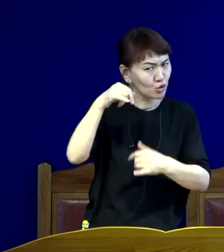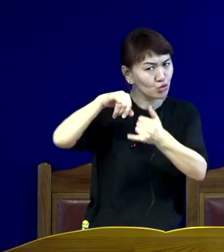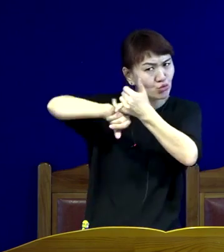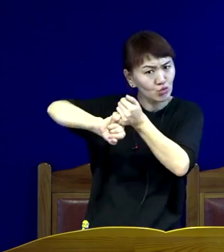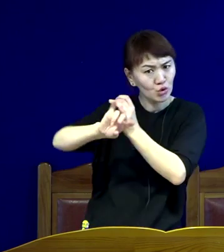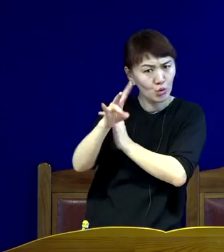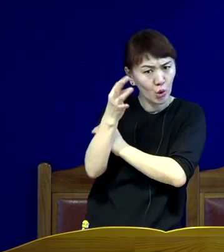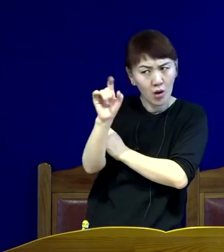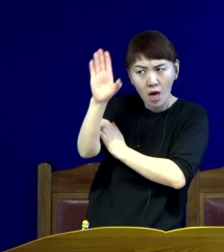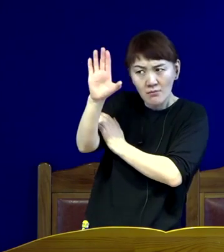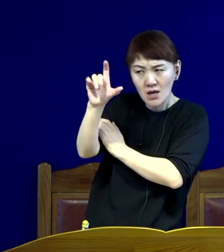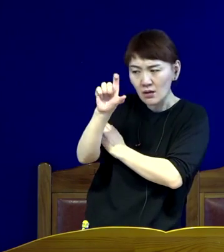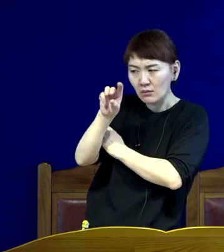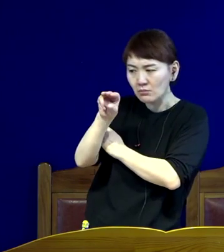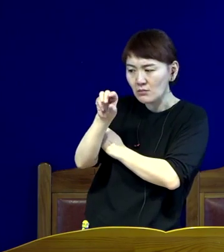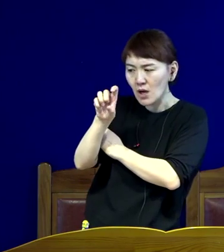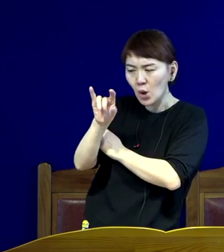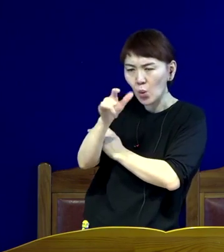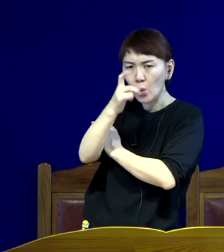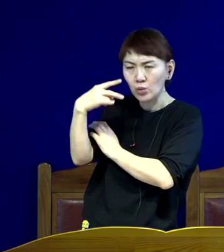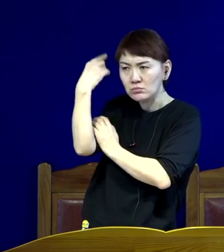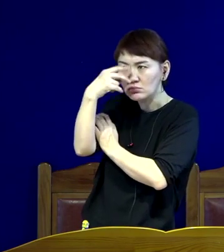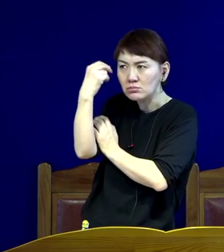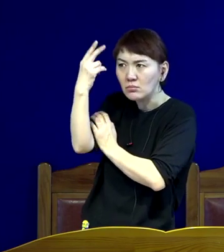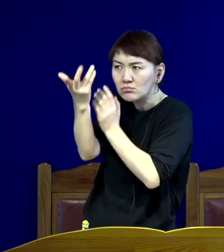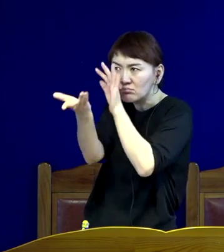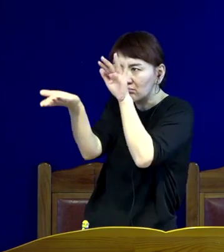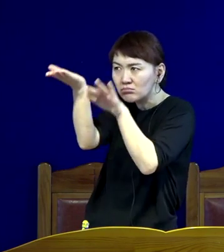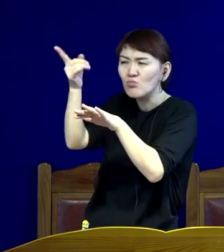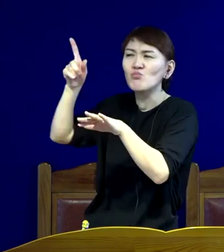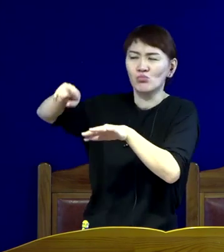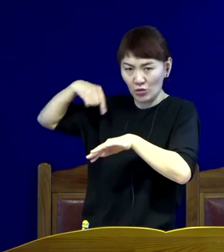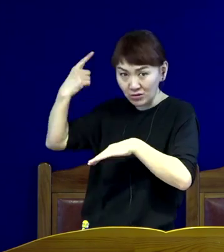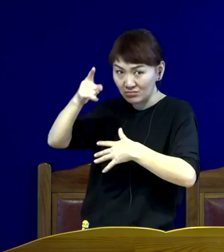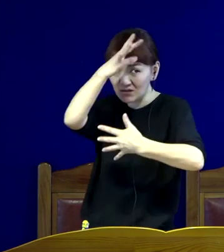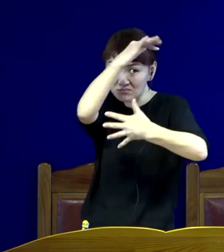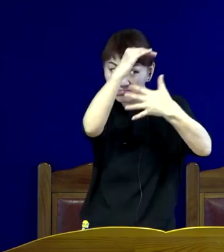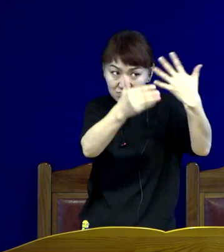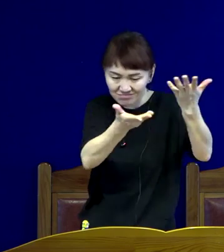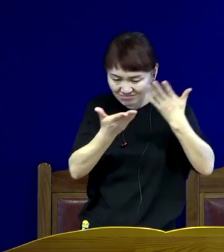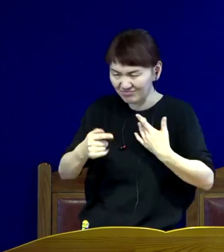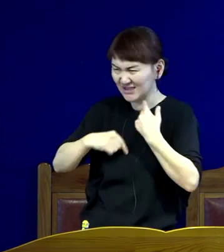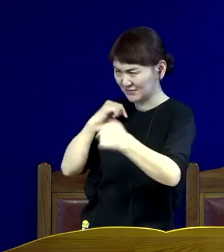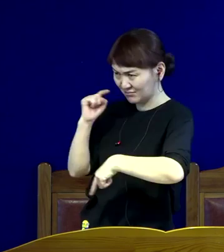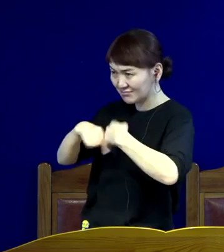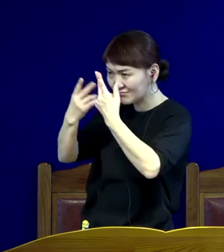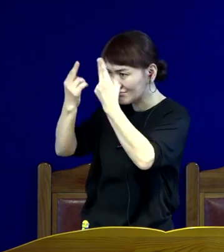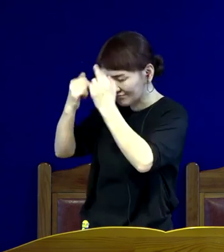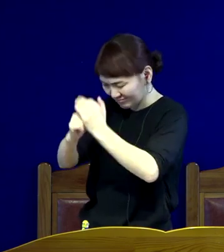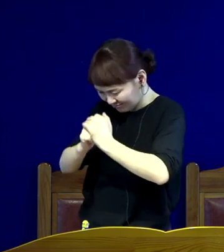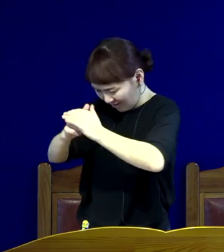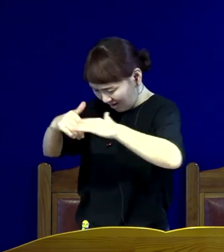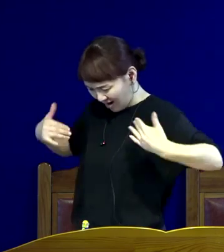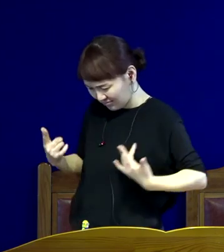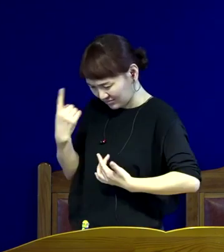дис дараалал дотор дуулууртай хандангаа бурхны үгийн дагуу амьдрах гэж хичээх юм бол